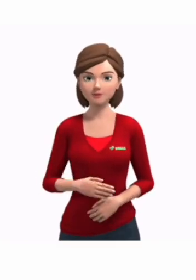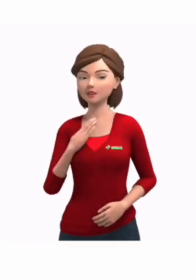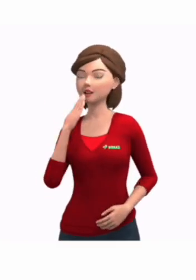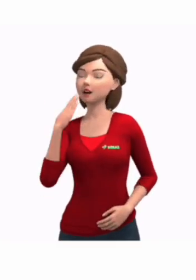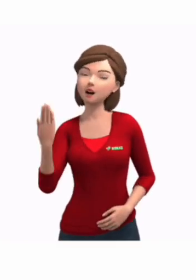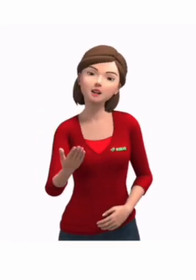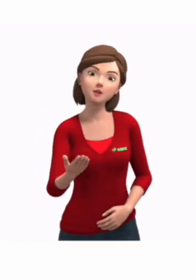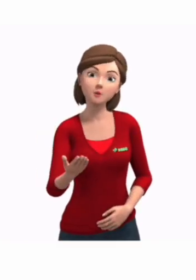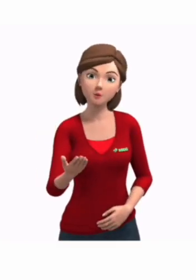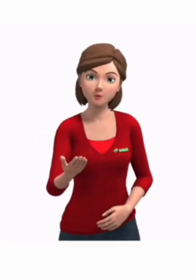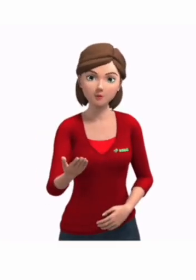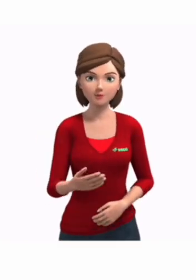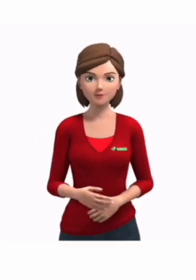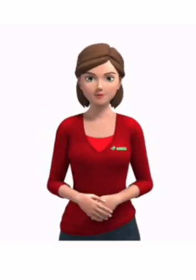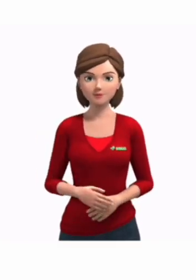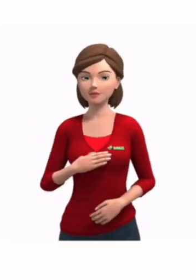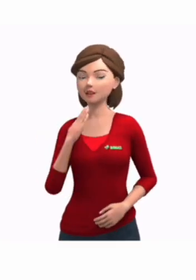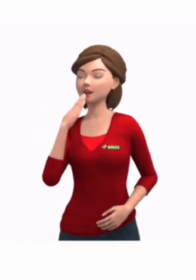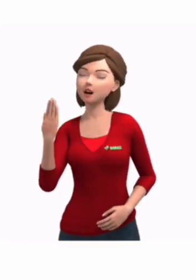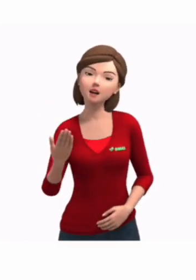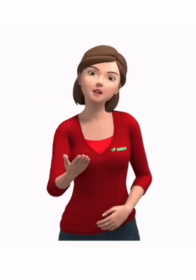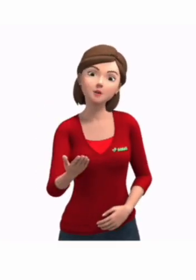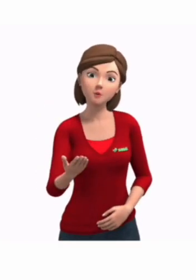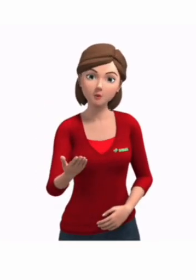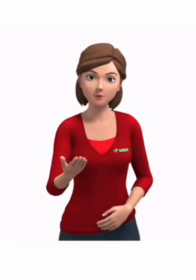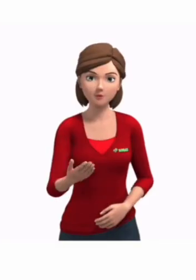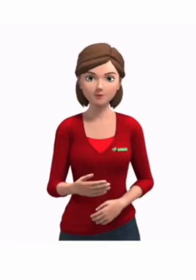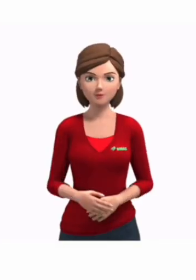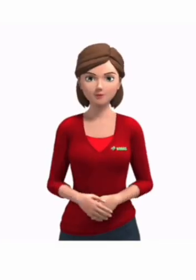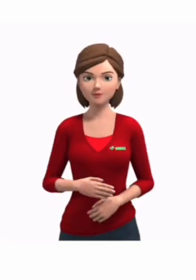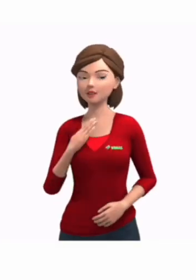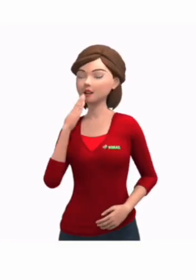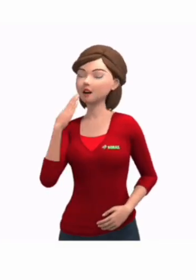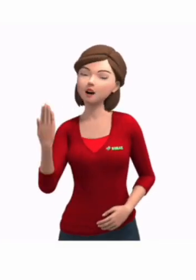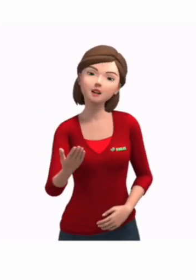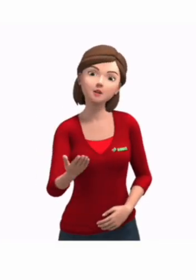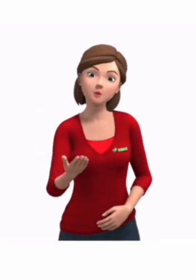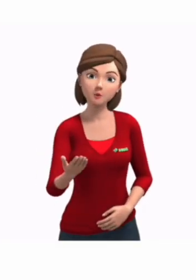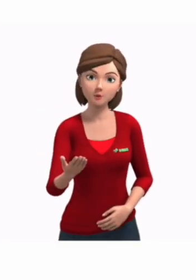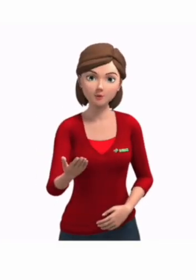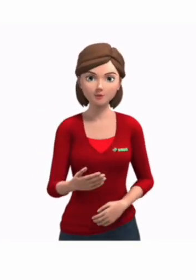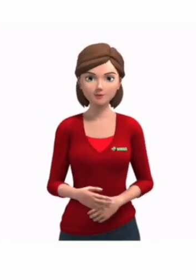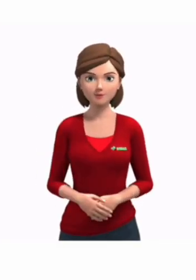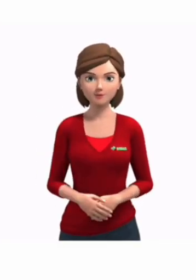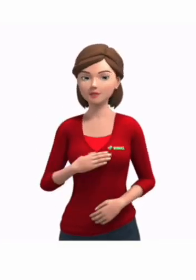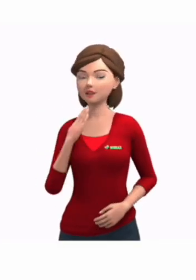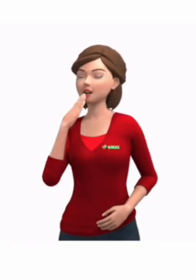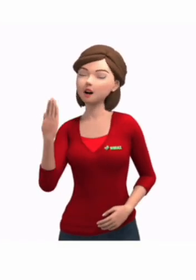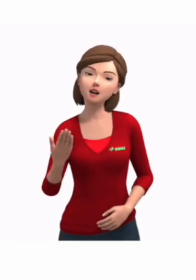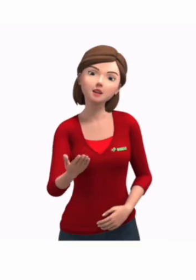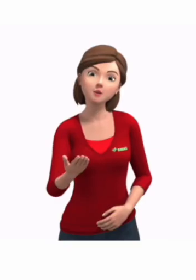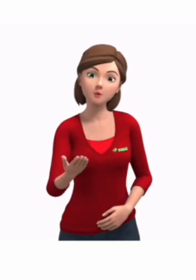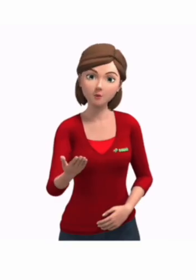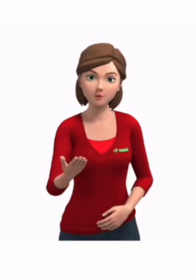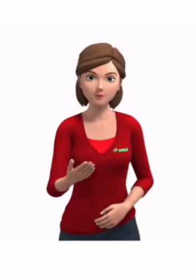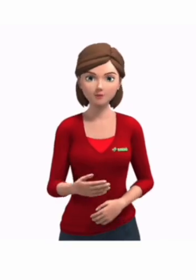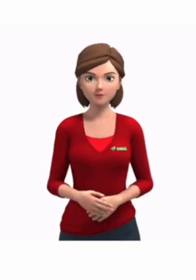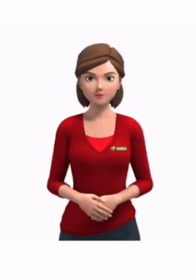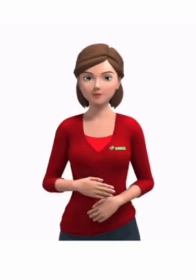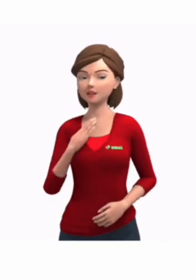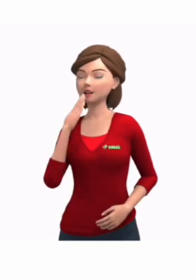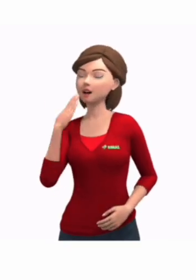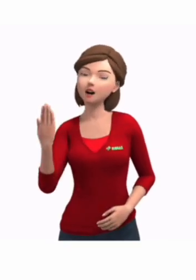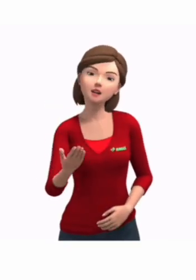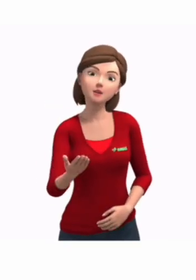cette idée fonctionne. Parce que à Vivatech, j'avais vu plein d'entreprises qui ont construit des